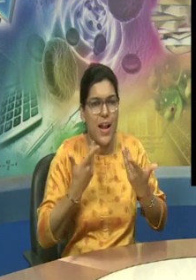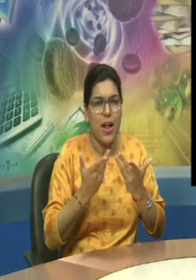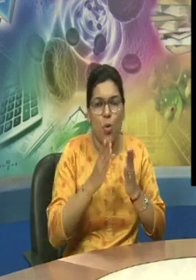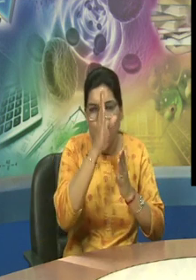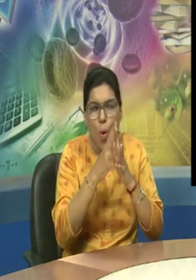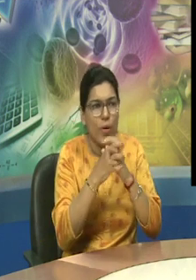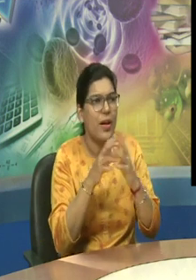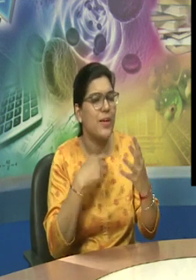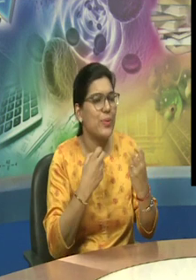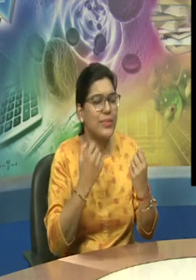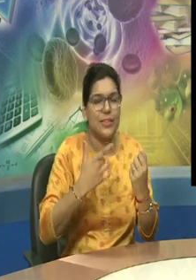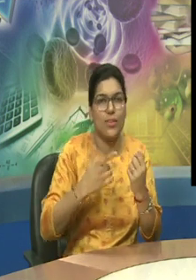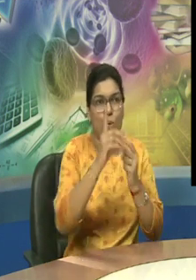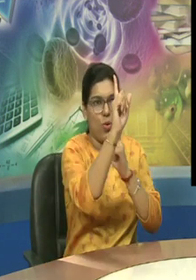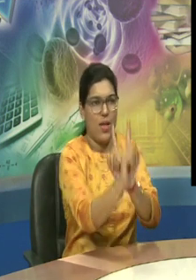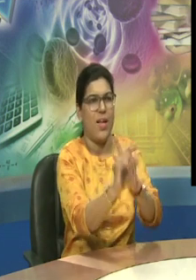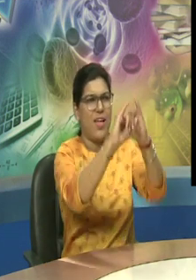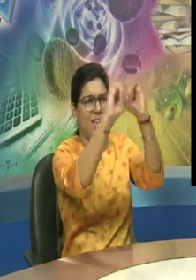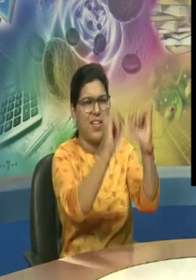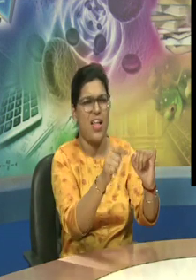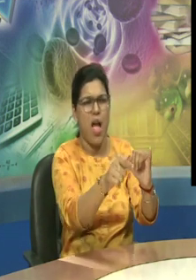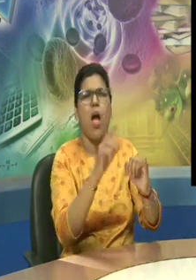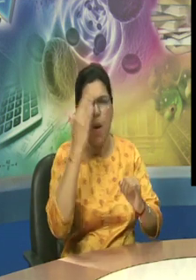ईश्वर की सत्ता में अपने को